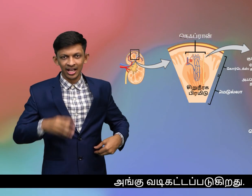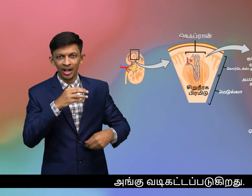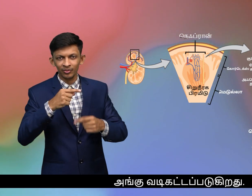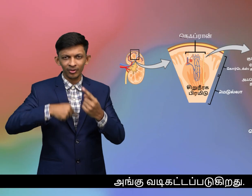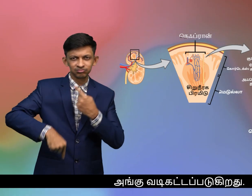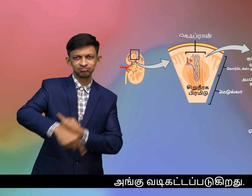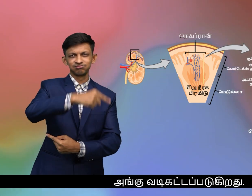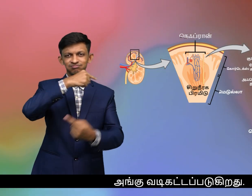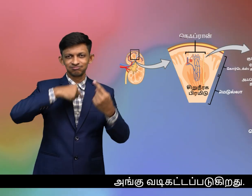வடிகட்டப்படுகிறது.